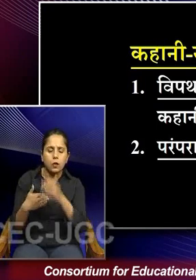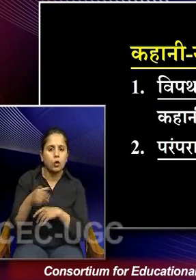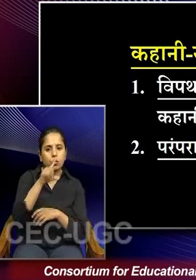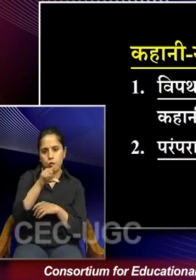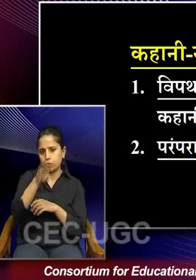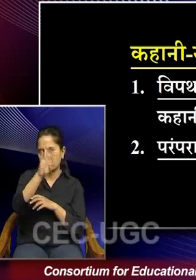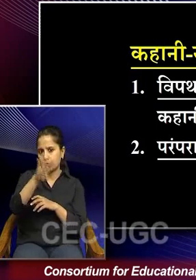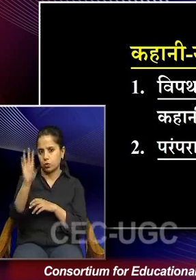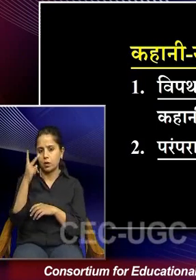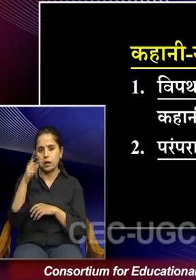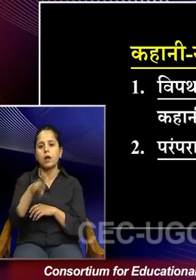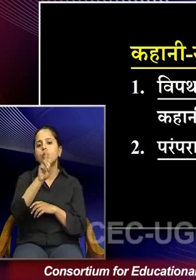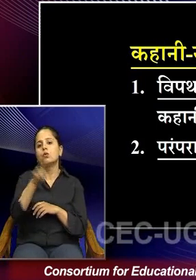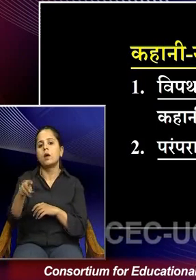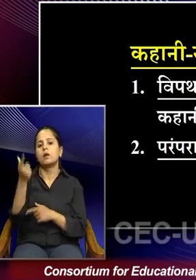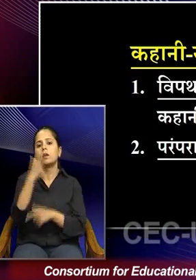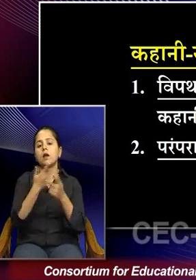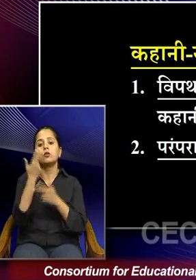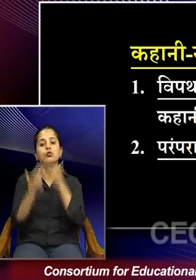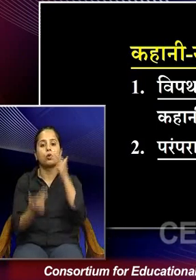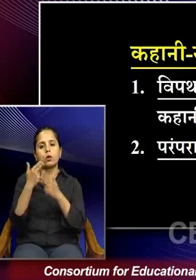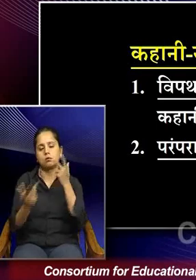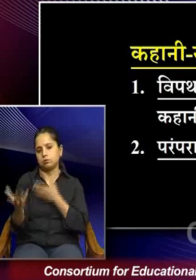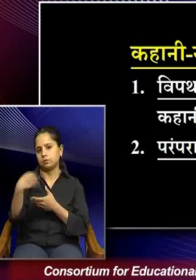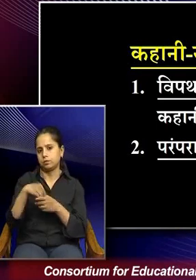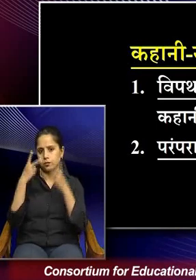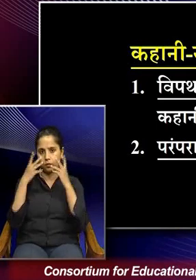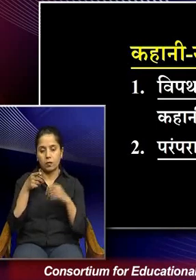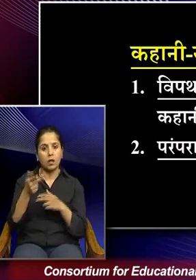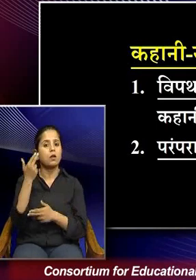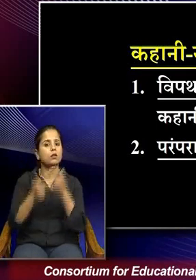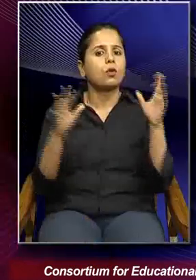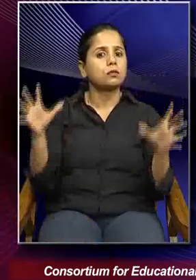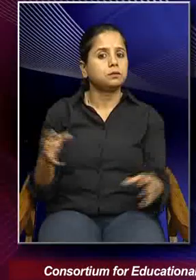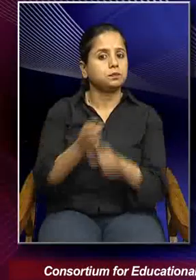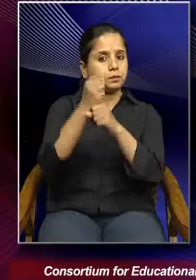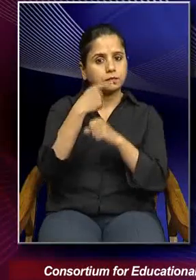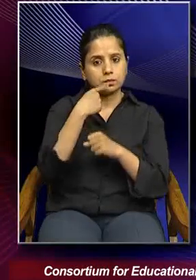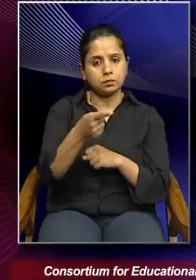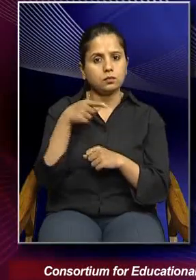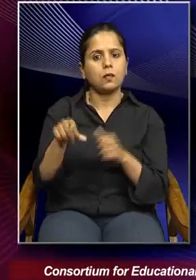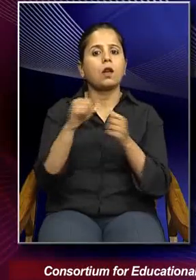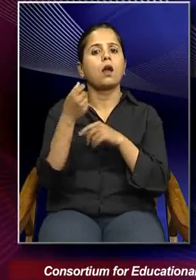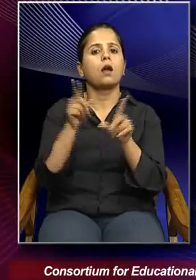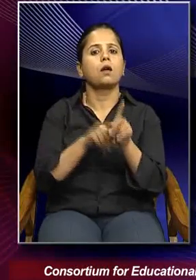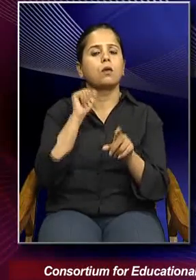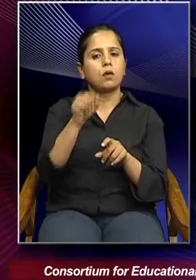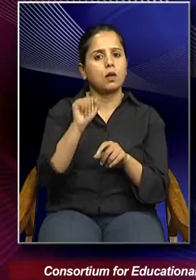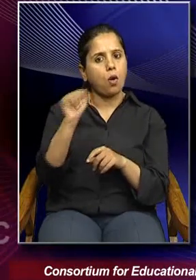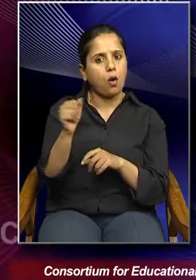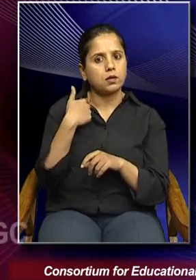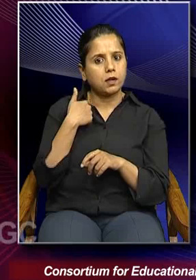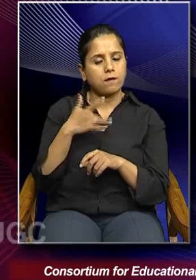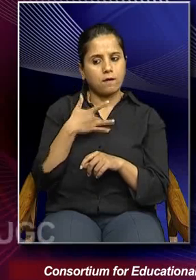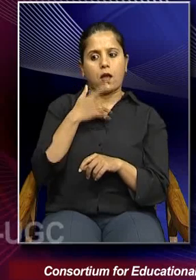में जिसमें 22 कहानी संकट हैं तो यह कहानी संग्रह भी आगे की पहचान बनते